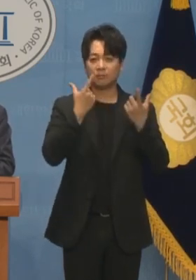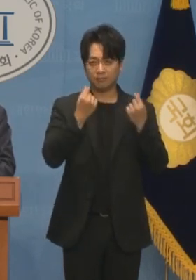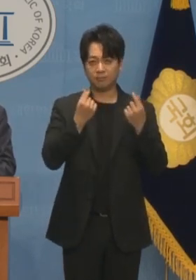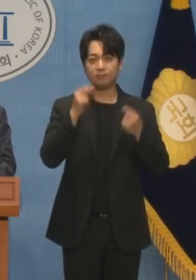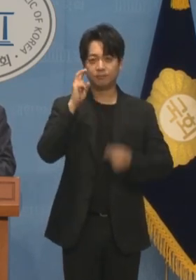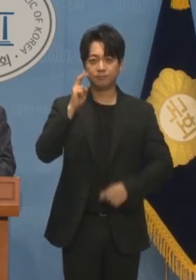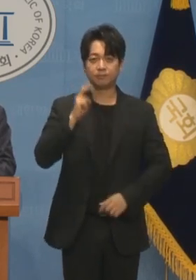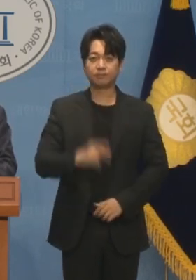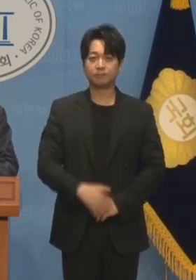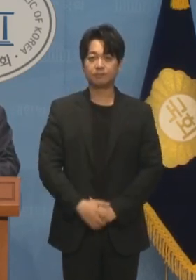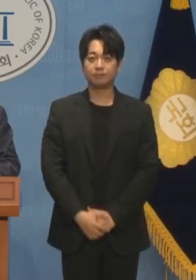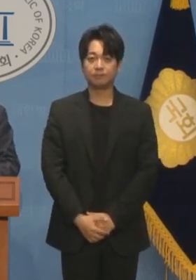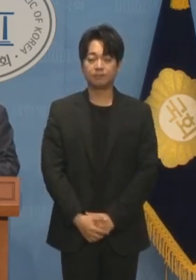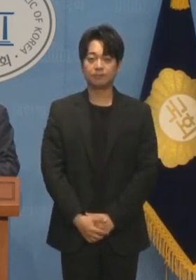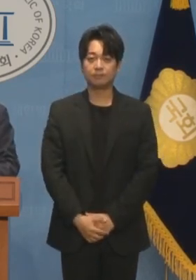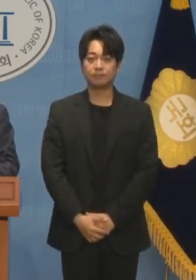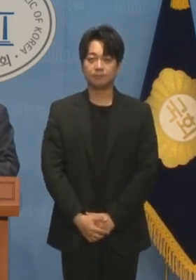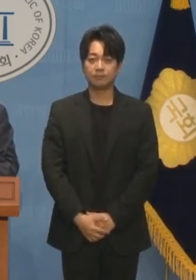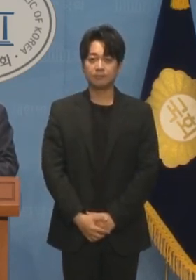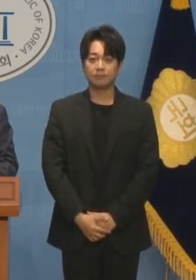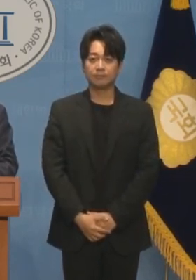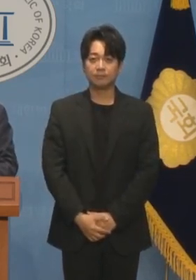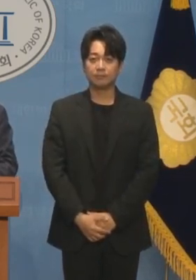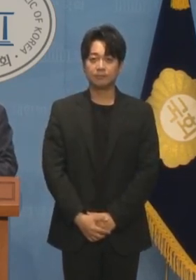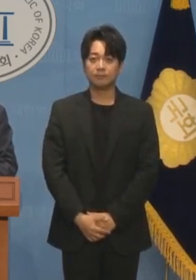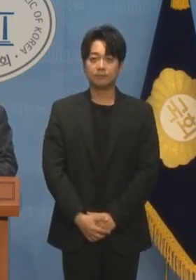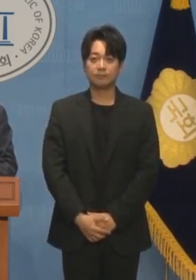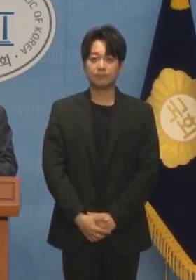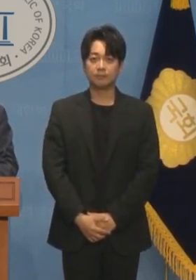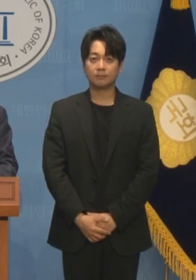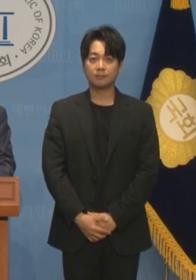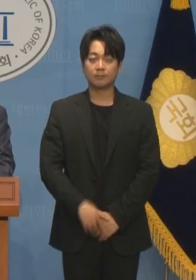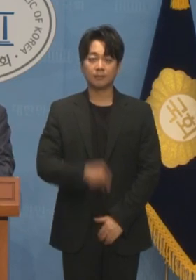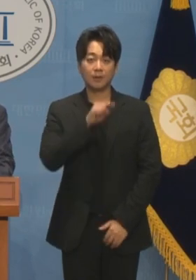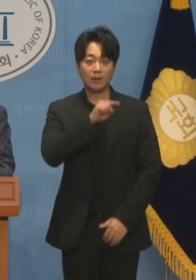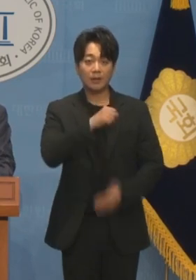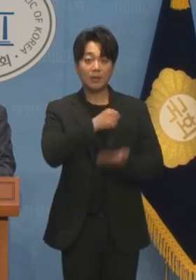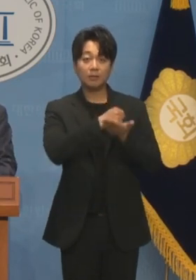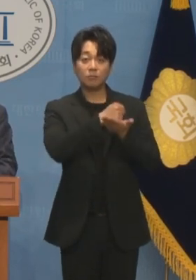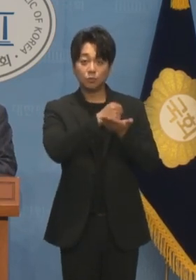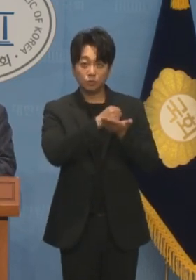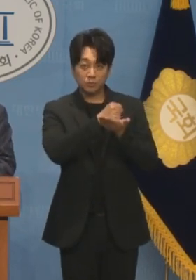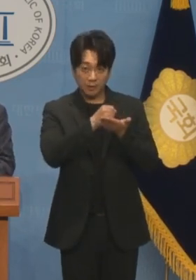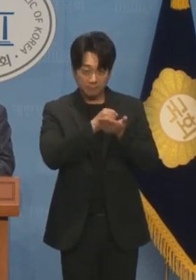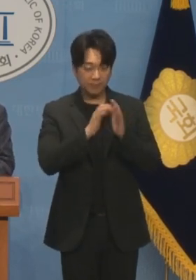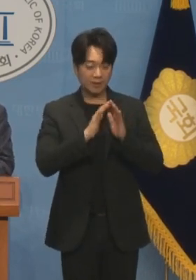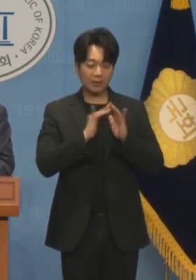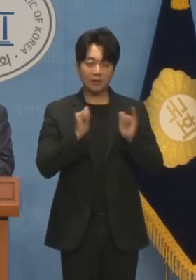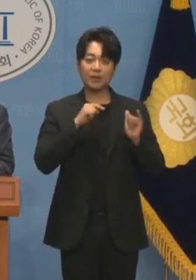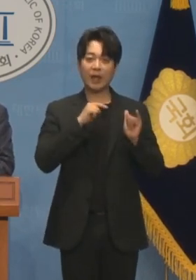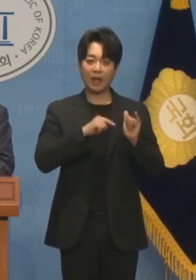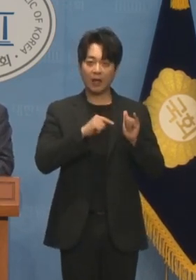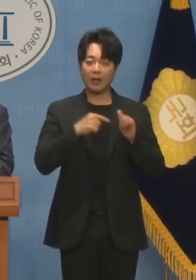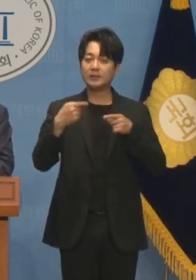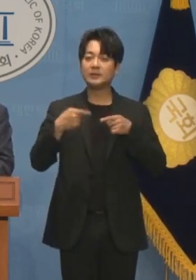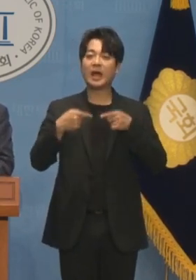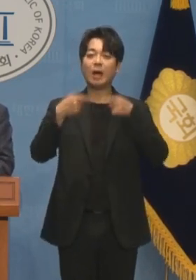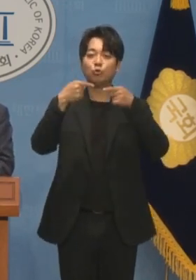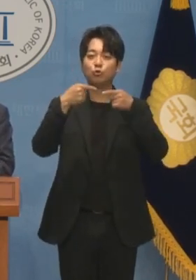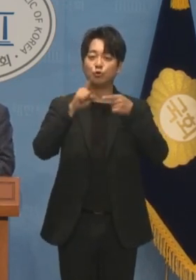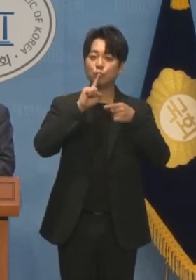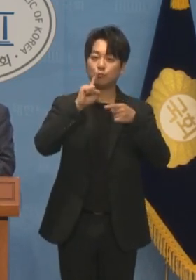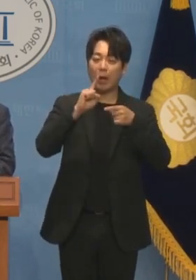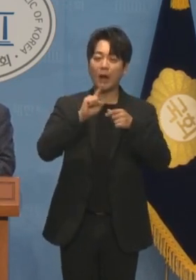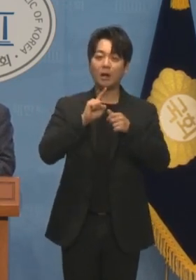예상됩니다. 그리고 무엇보다도 해당 사입이 무속인의 자문 비용과